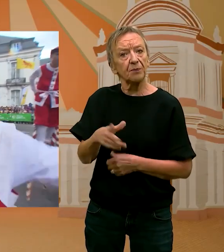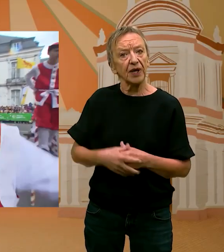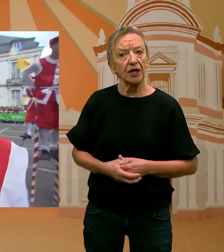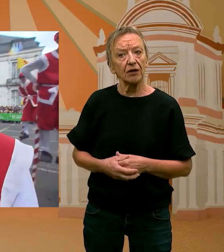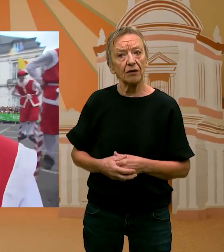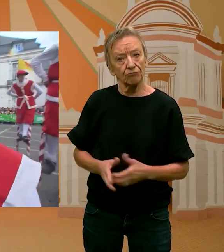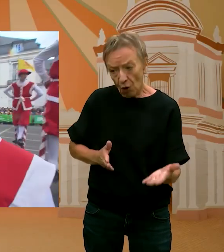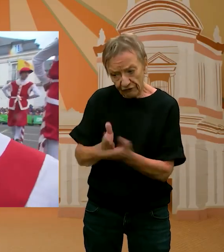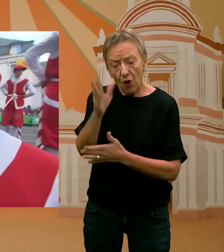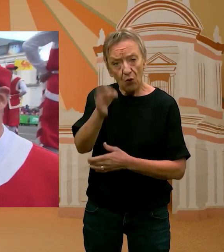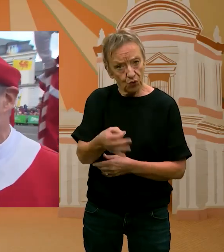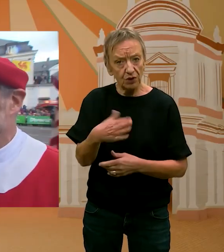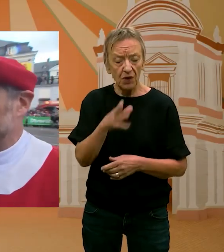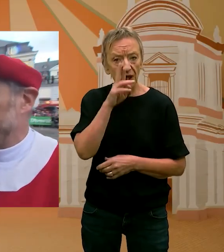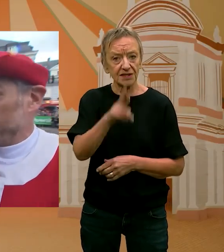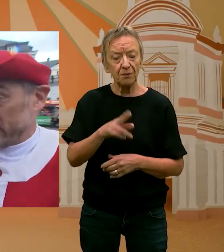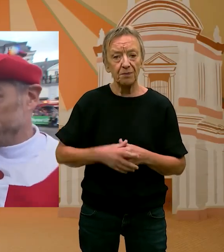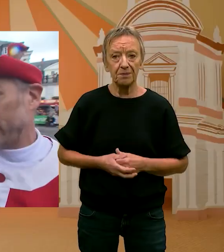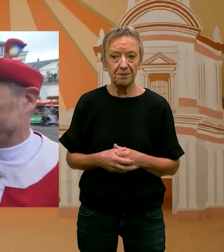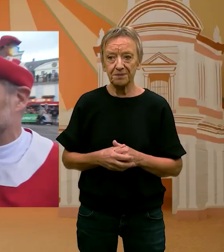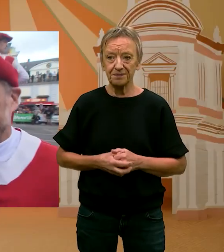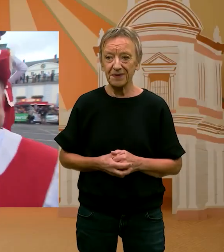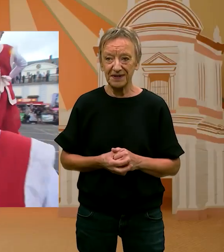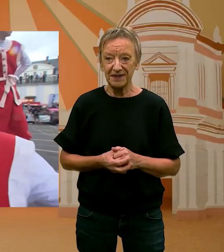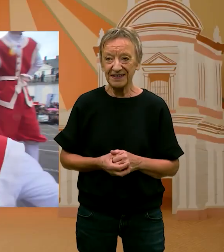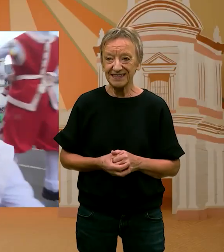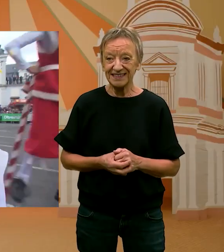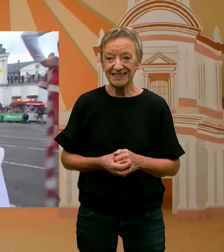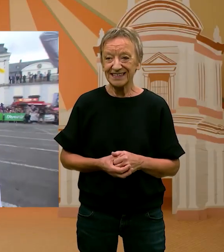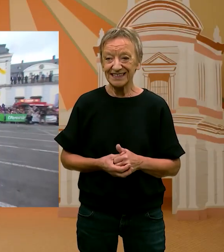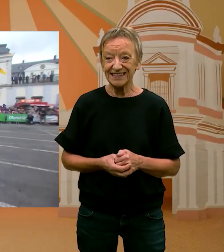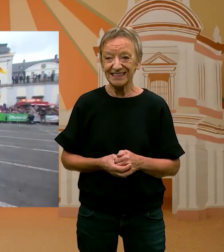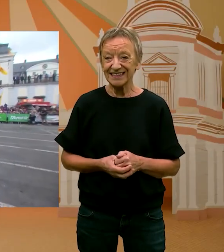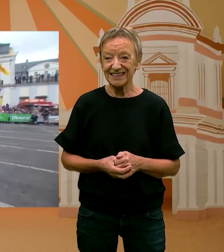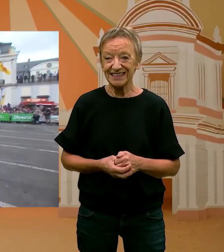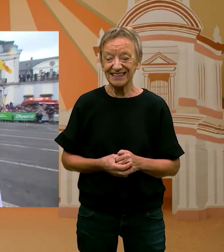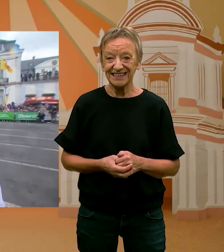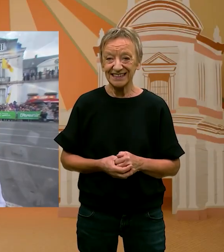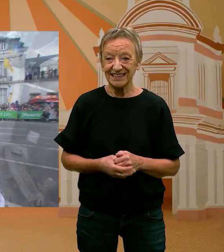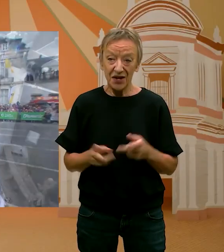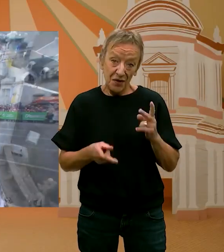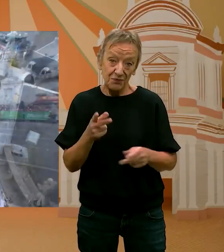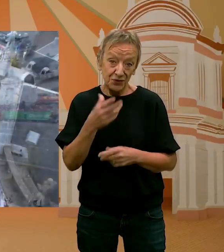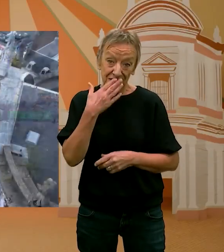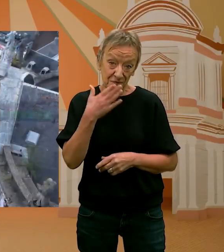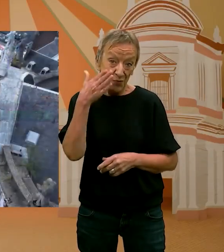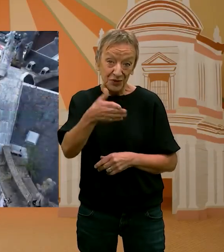c'est comme ça. C'est pour cette fois-ci, ce sera peut-être pour la fois prochaine ou plus. ou plus. À voir, effectivement, on va te laisser encourager forcément les